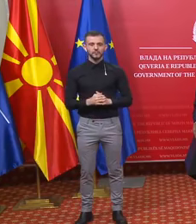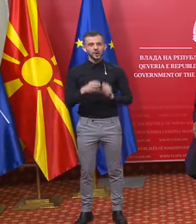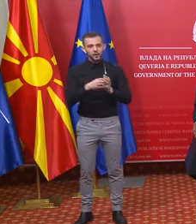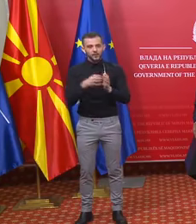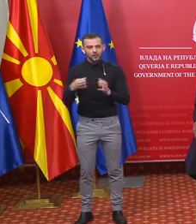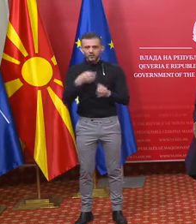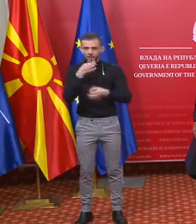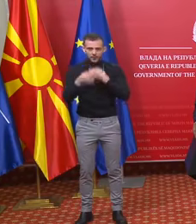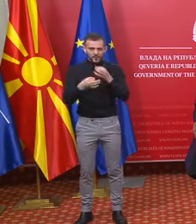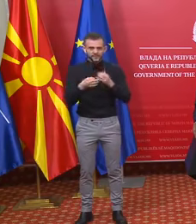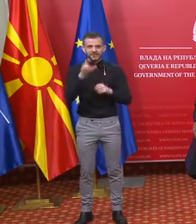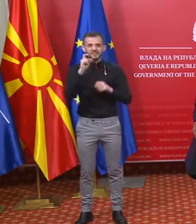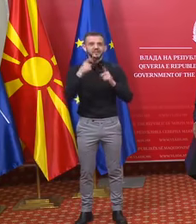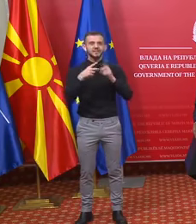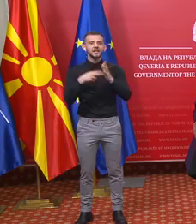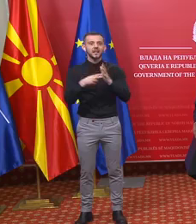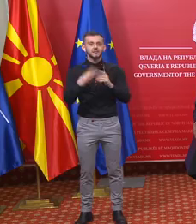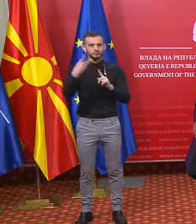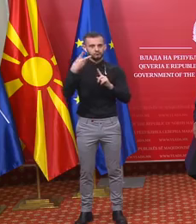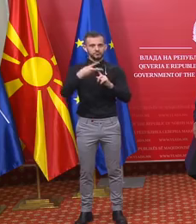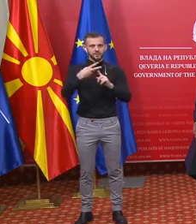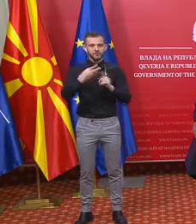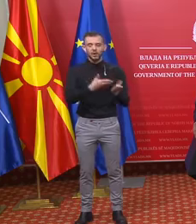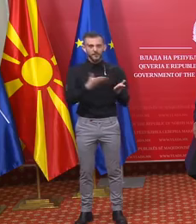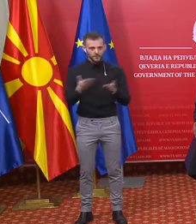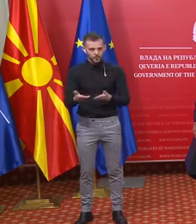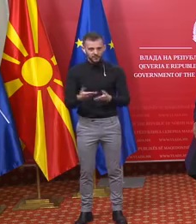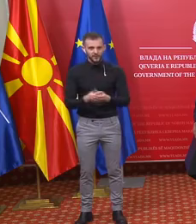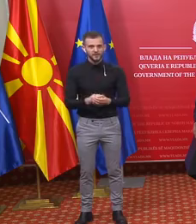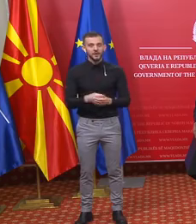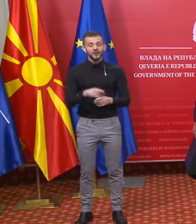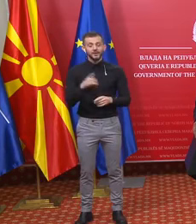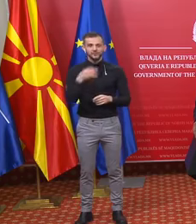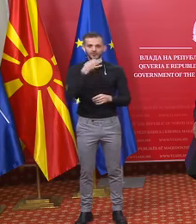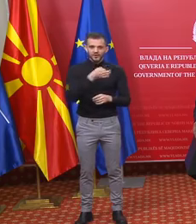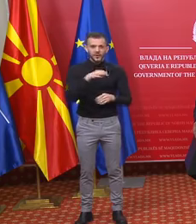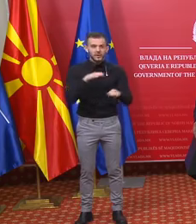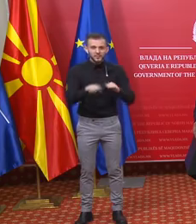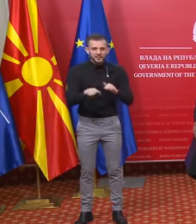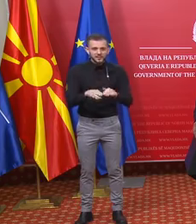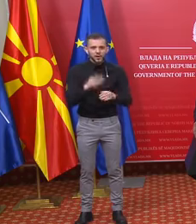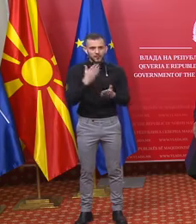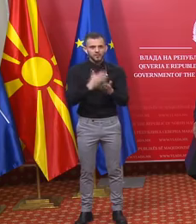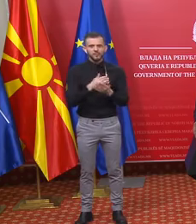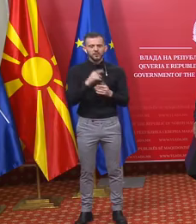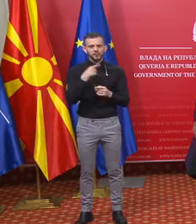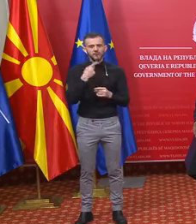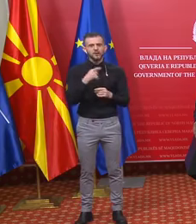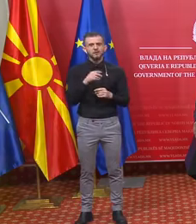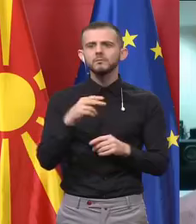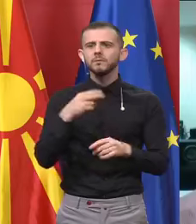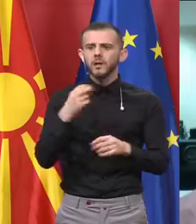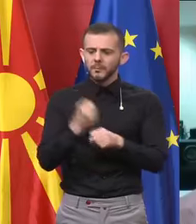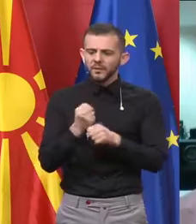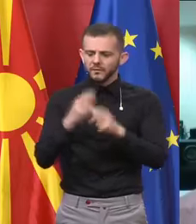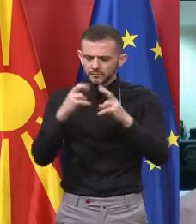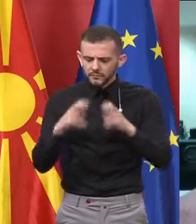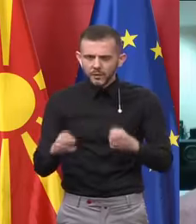Продолжуваме со прашања. Светлана телевизија, повеле. Министер, најавивте постапка за испитување на тоа од кога